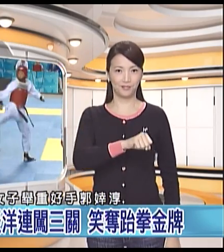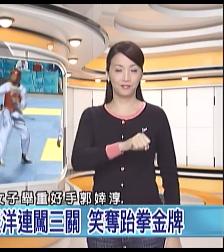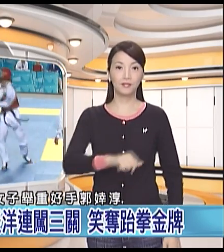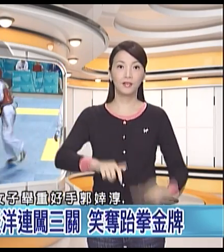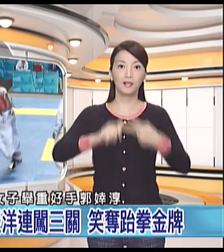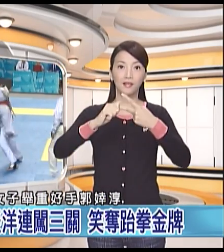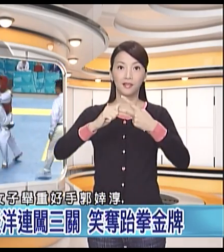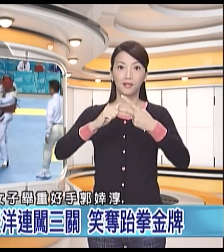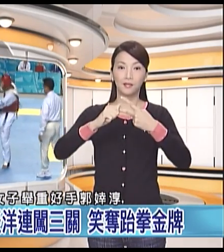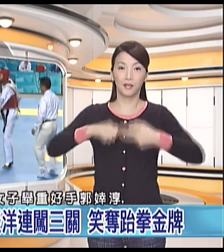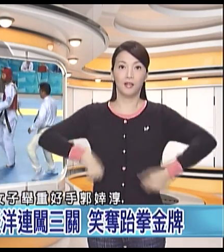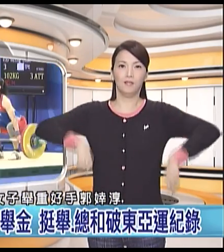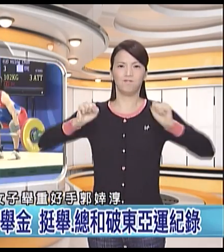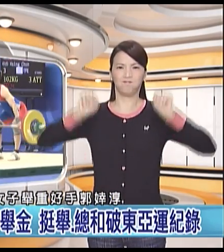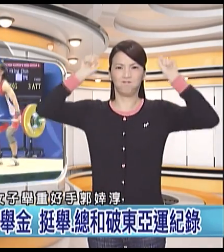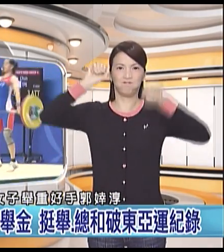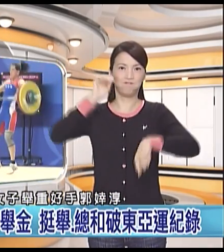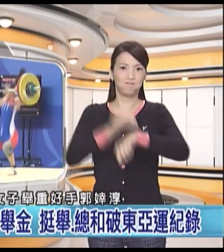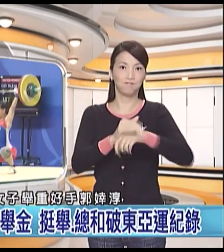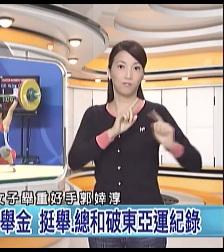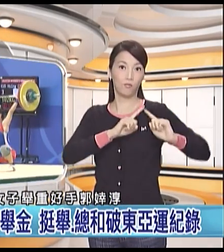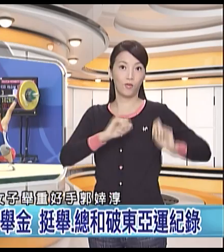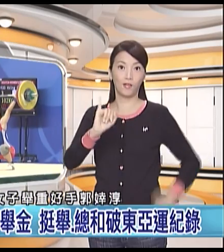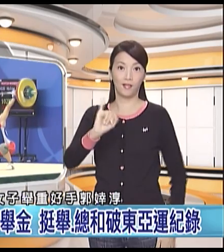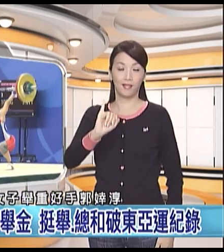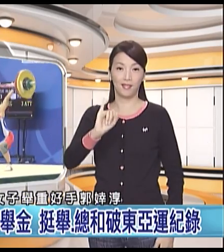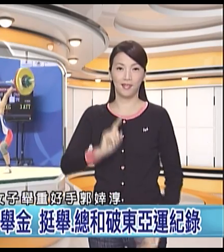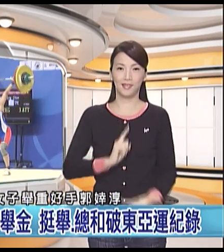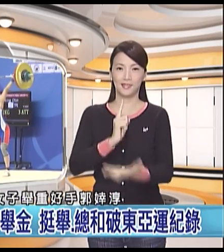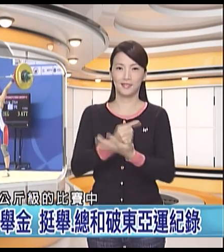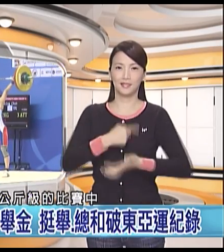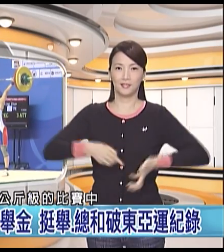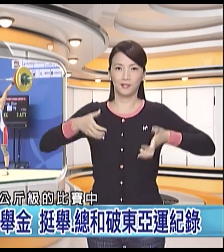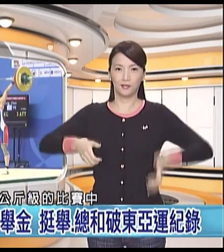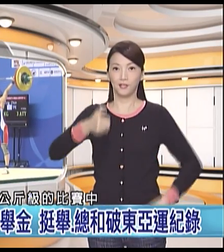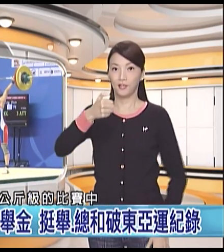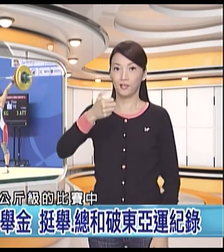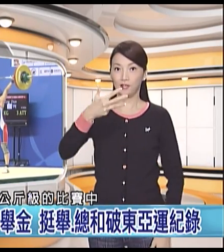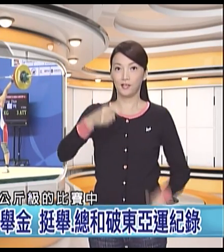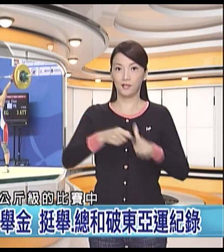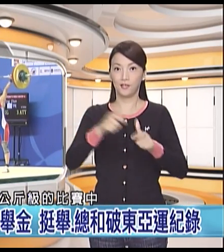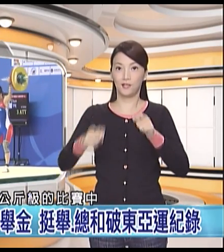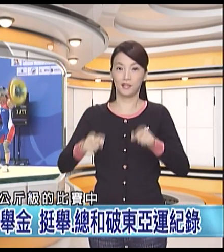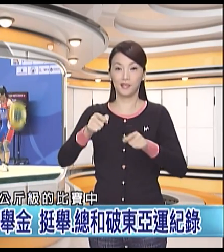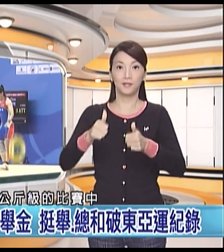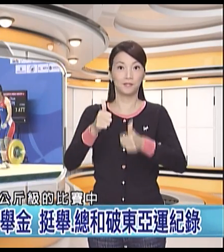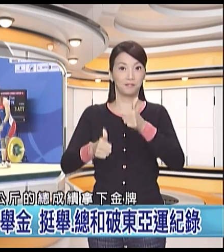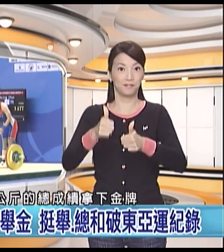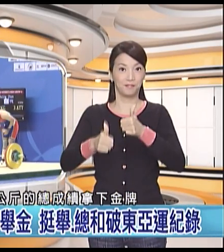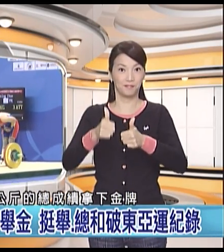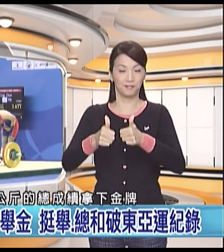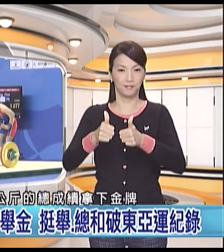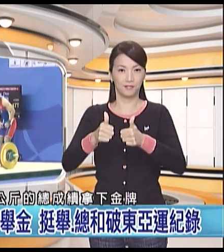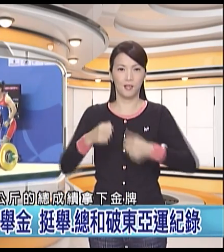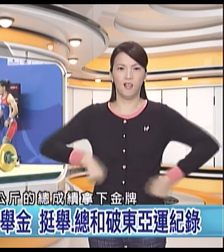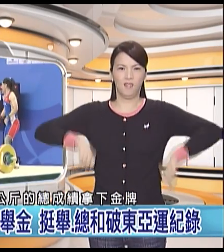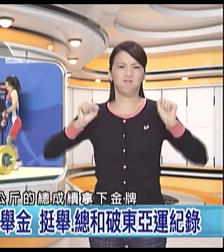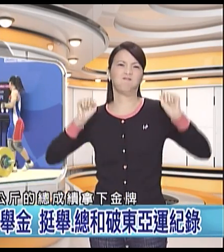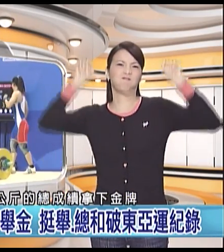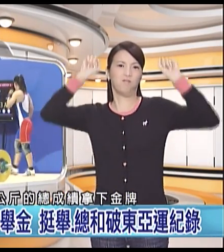外女子举重好手郭幸淳也在58公斤级的比赛中以237公斤